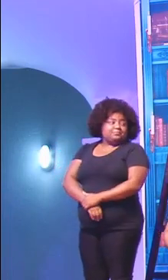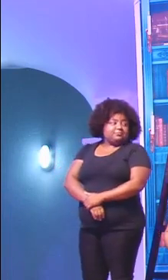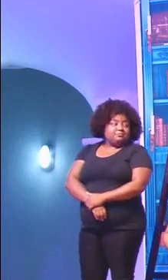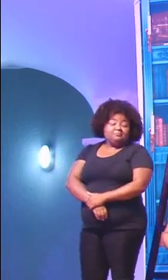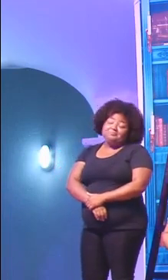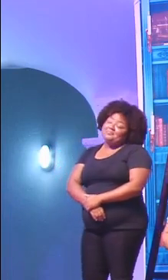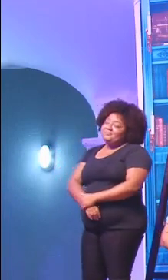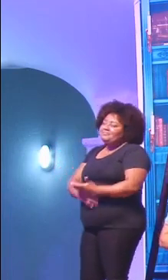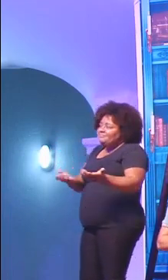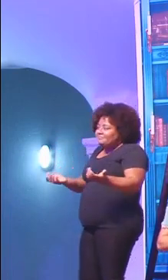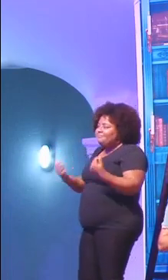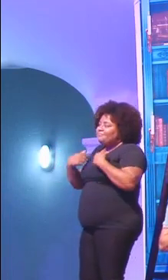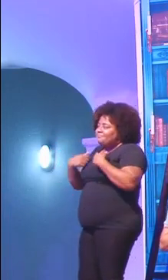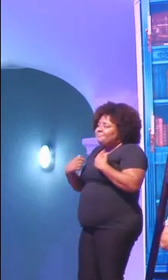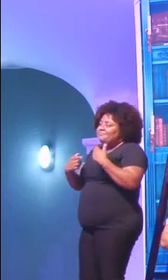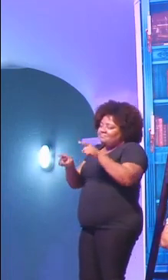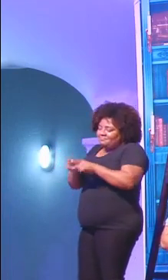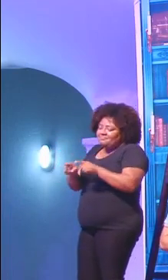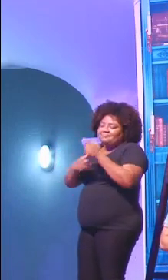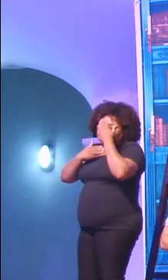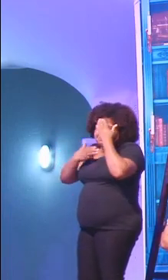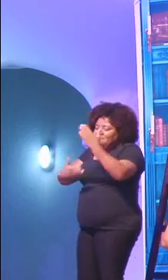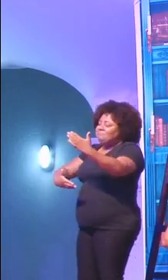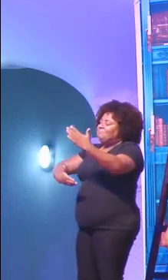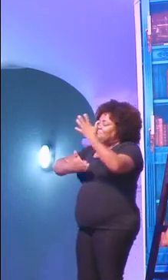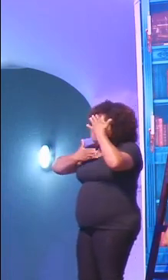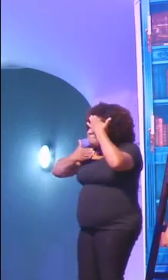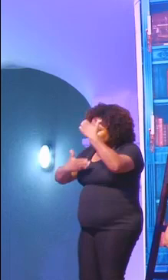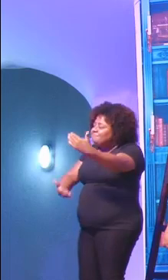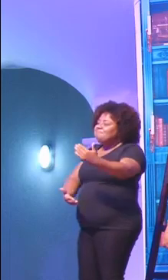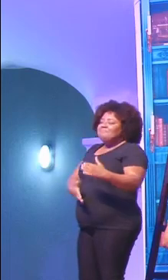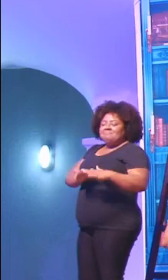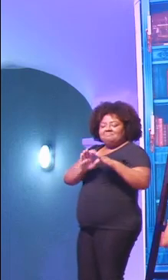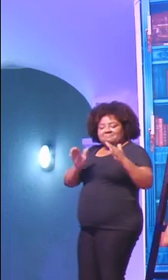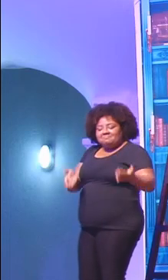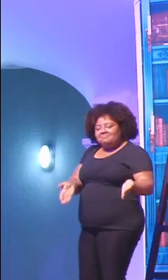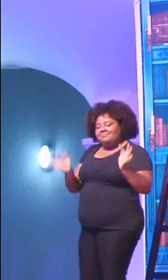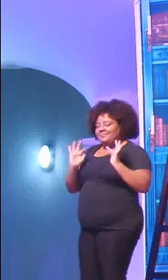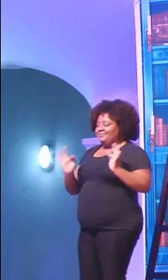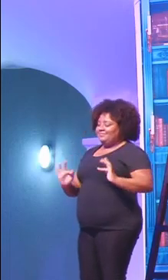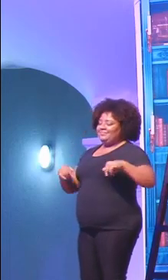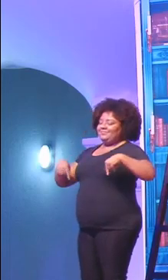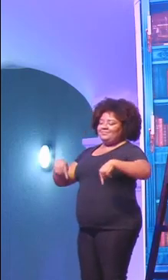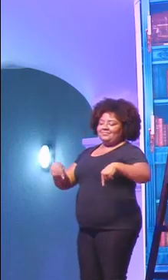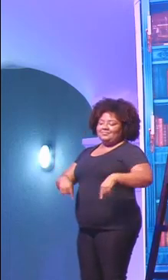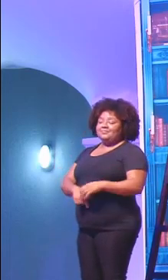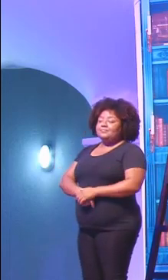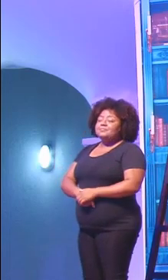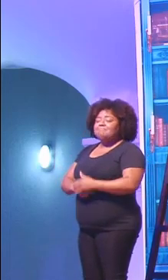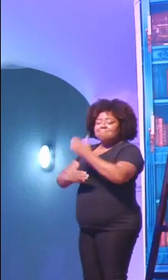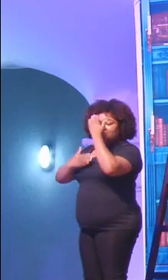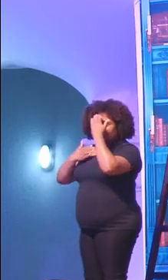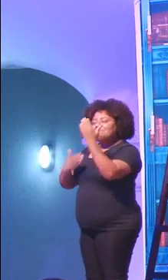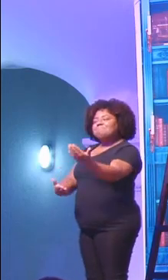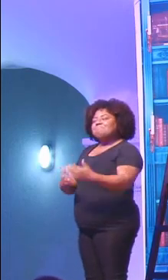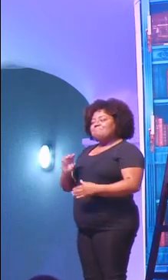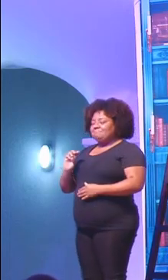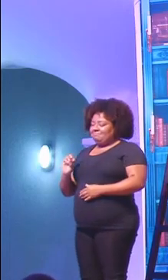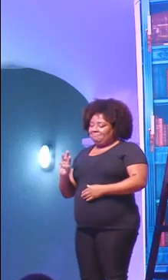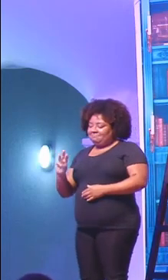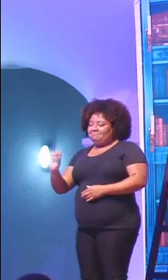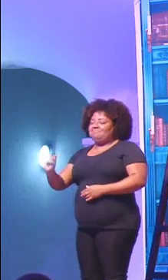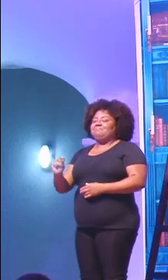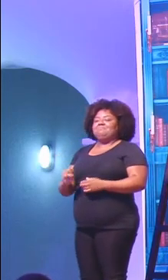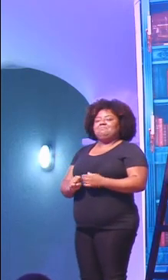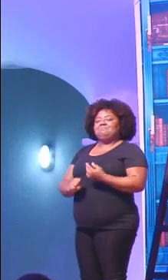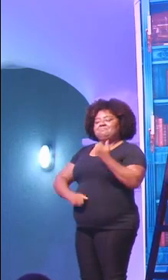Bom, eu quero agradecer também, agradecer muito essa mesa. Estou muito feliz de estar aqui Obrigado, Wesley, pelas